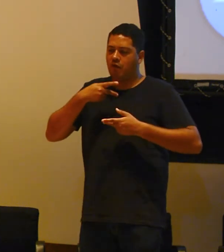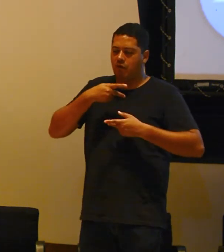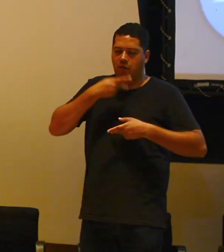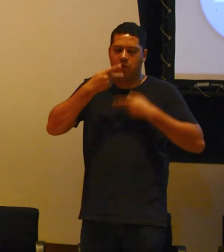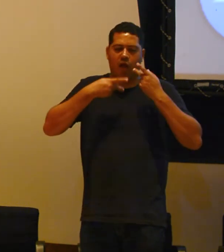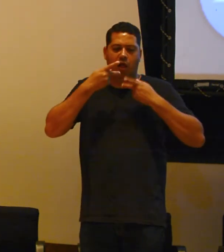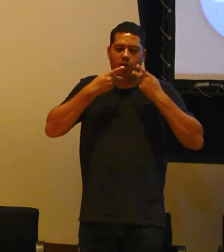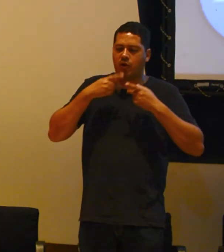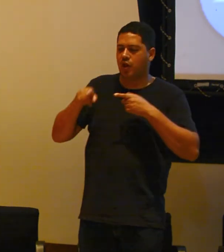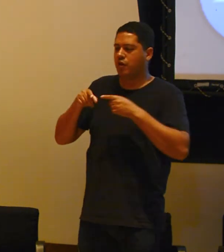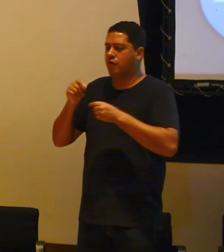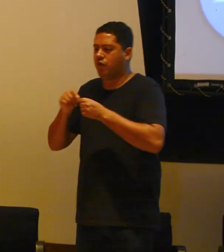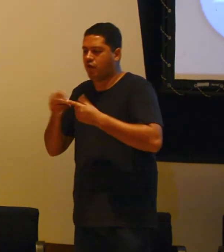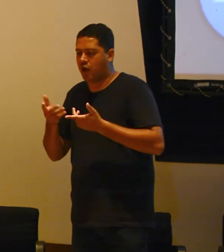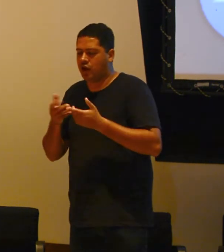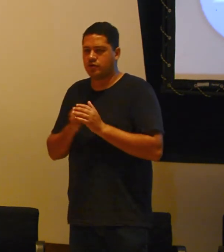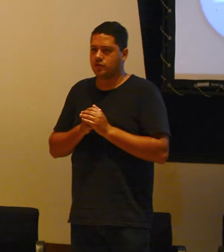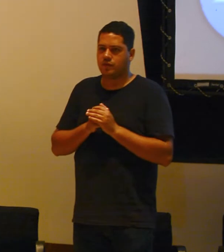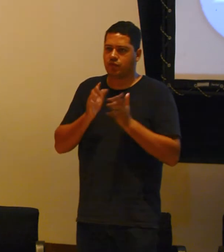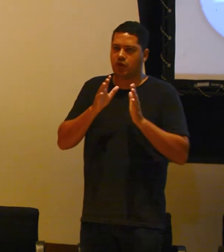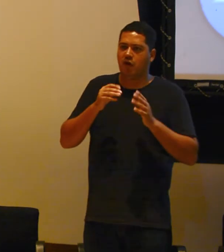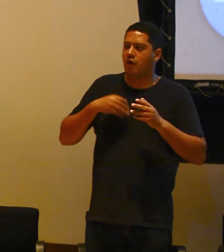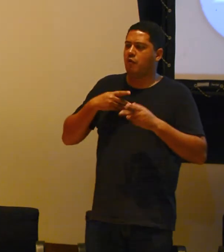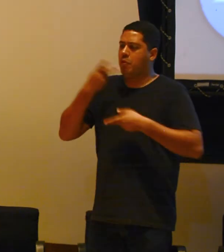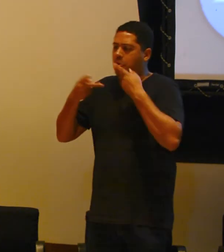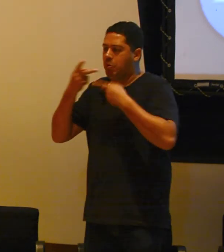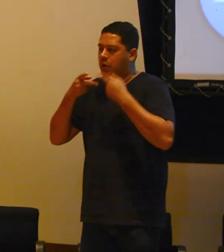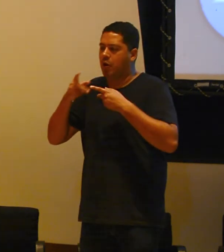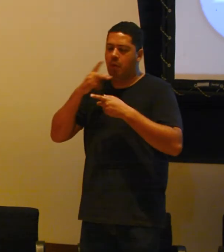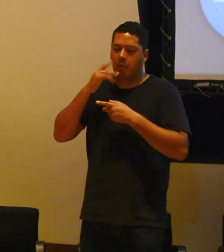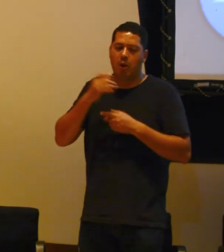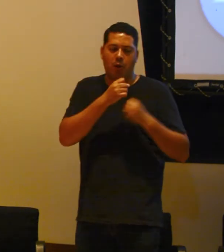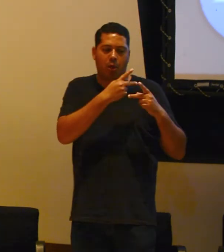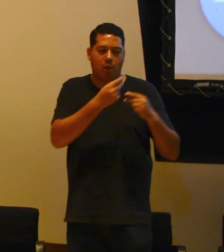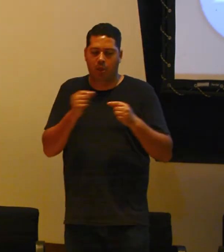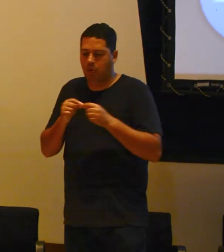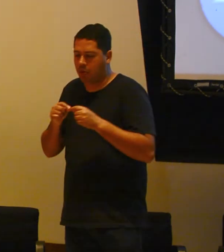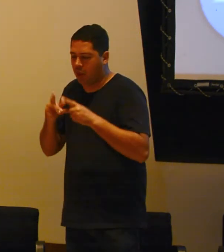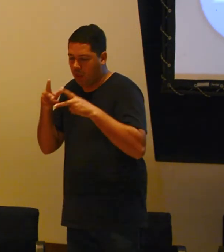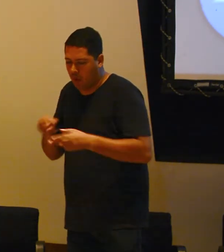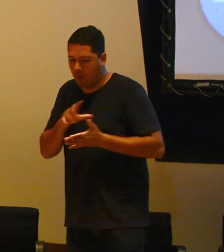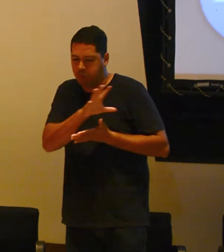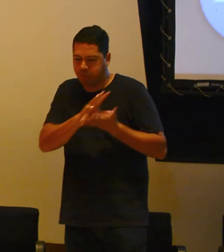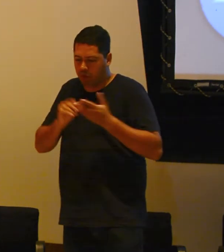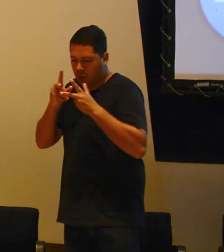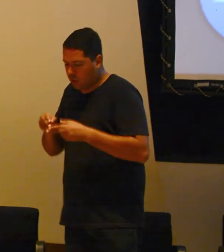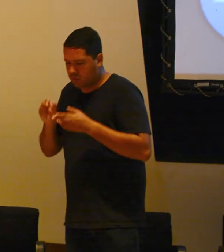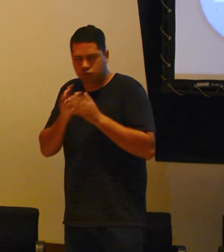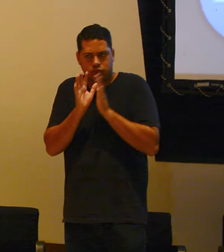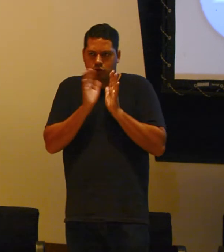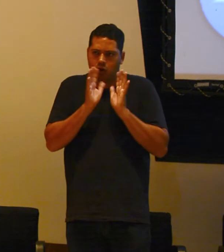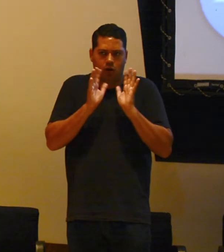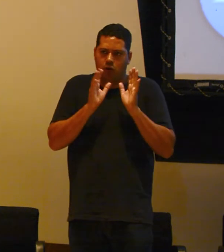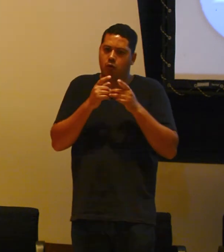você desempenha. Então, eu fiz isso, você vai fazer isso com seu filho em casa. Não. E a gente vai levar o pai a pensar o que a gente